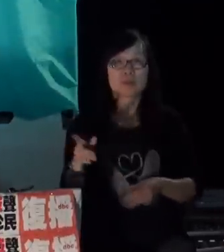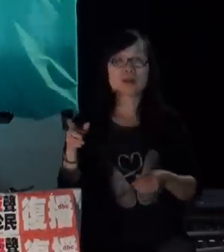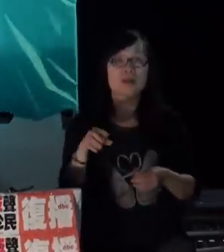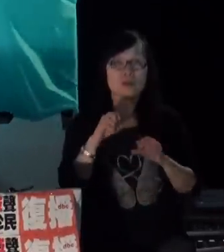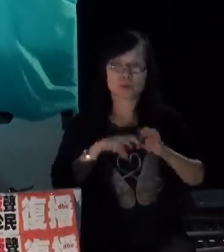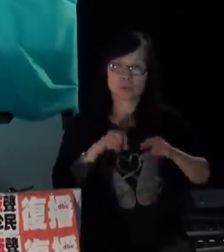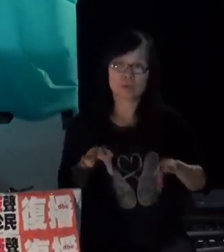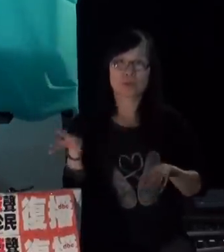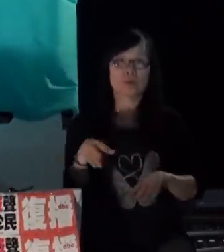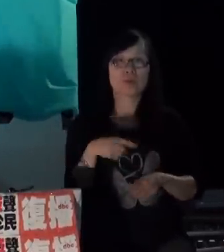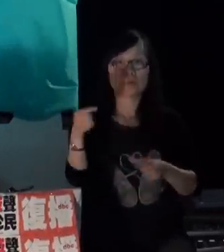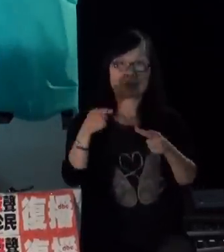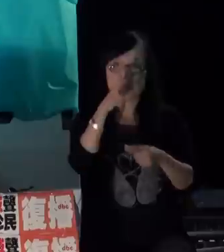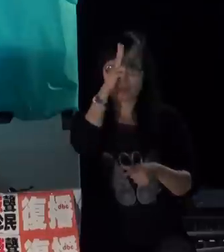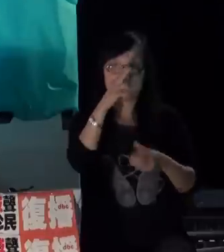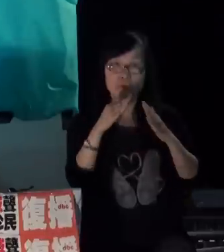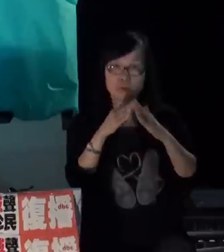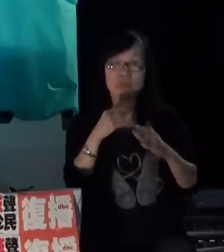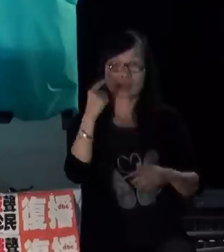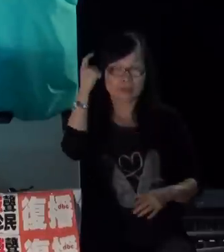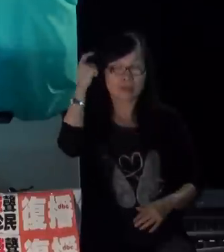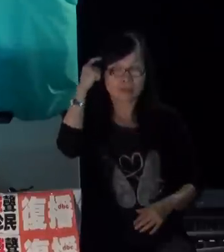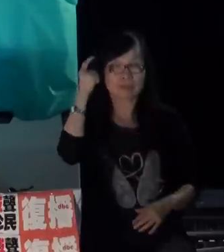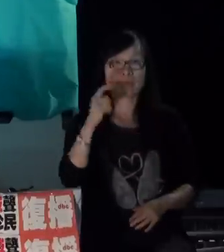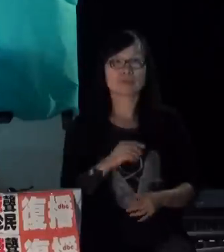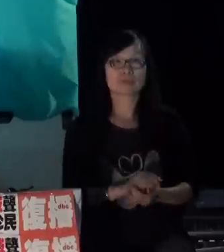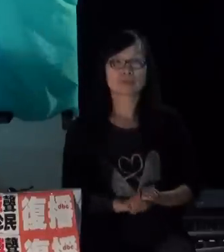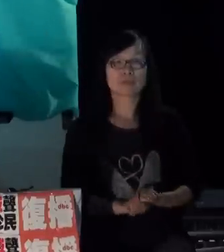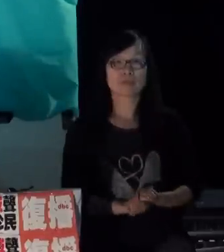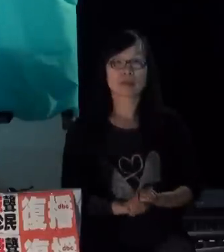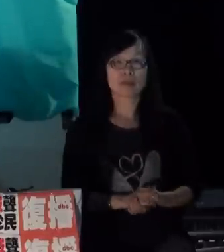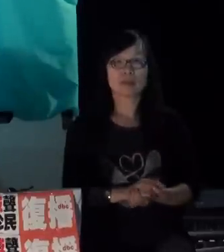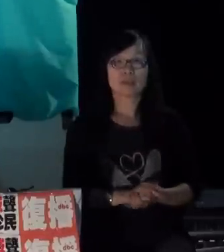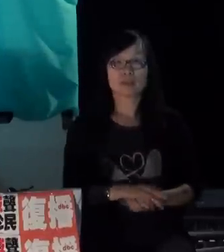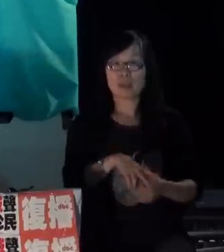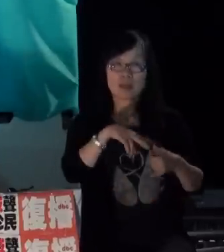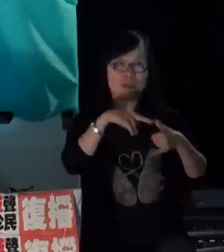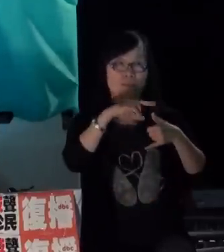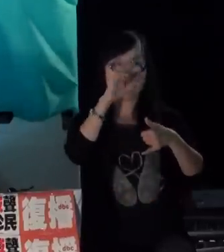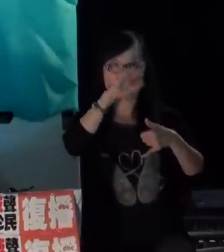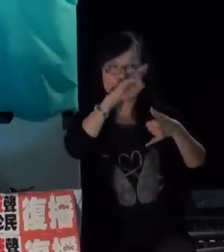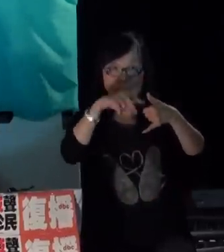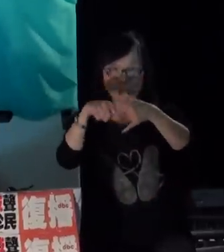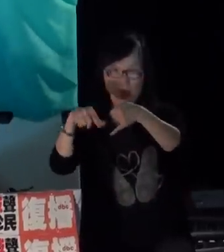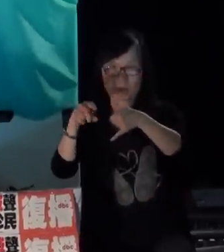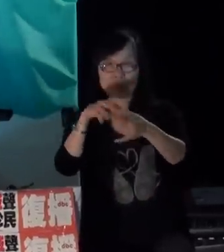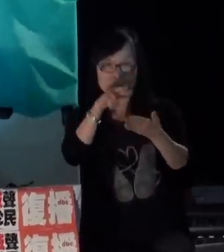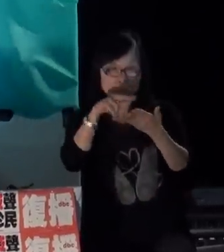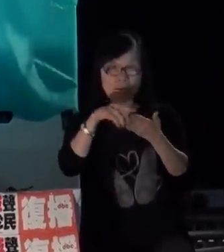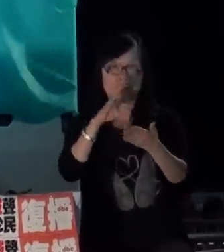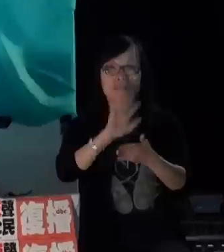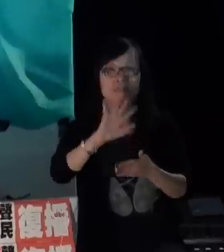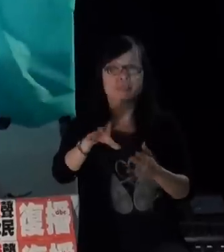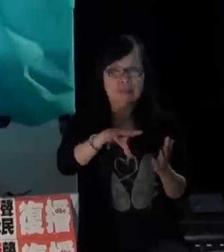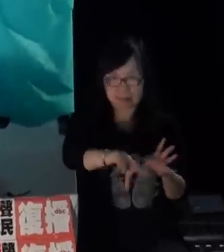咁我住公屋，我梗係知啦。公屋都係噶，佢都唔係過查你噶，而係抽查啊嘛。 係啊， 咁抽查咗之後，